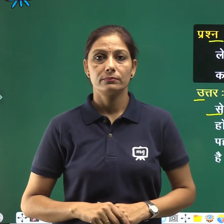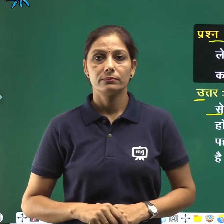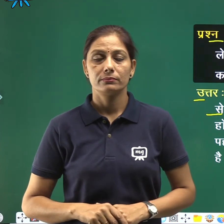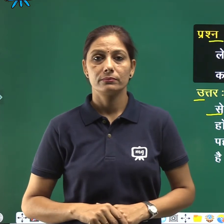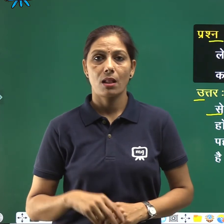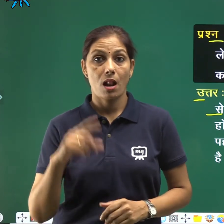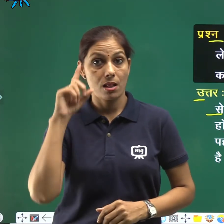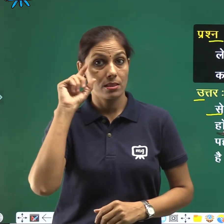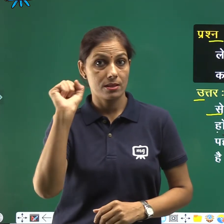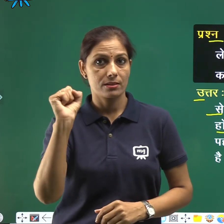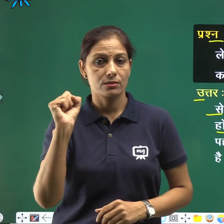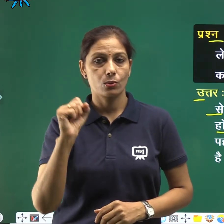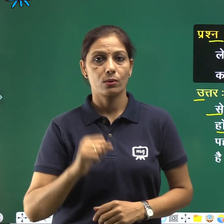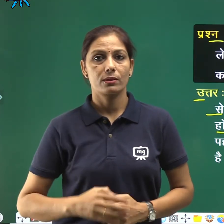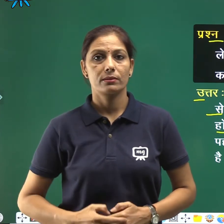तटस्थ होकर